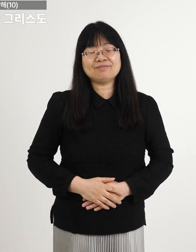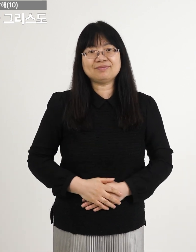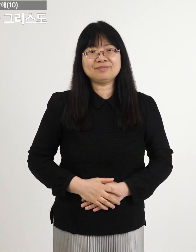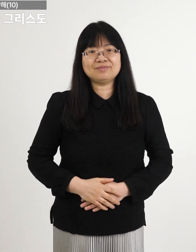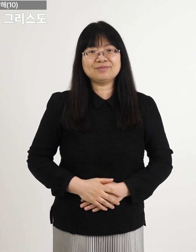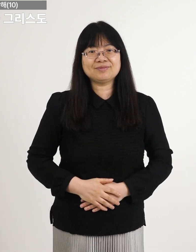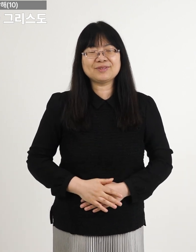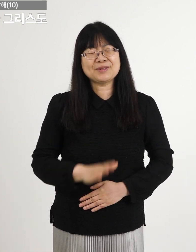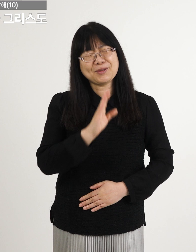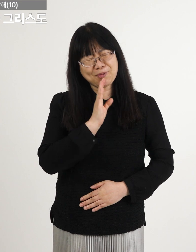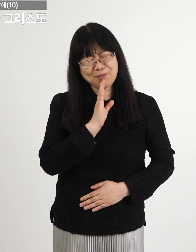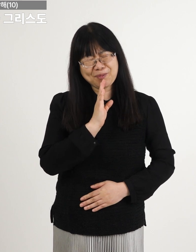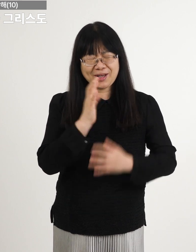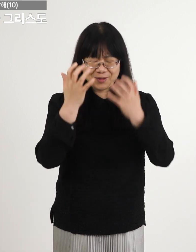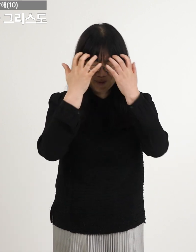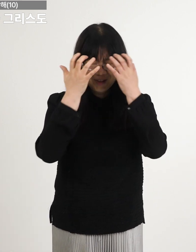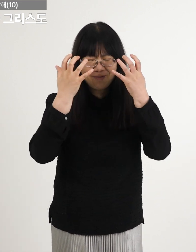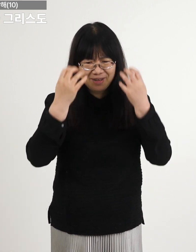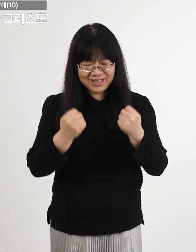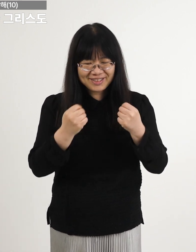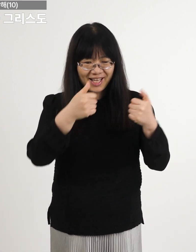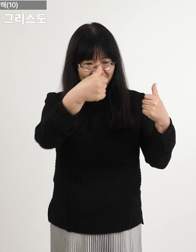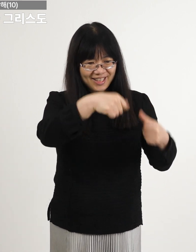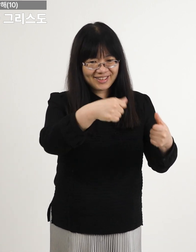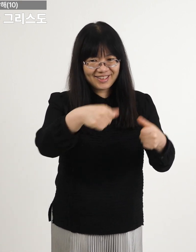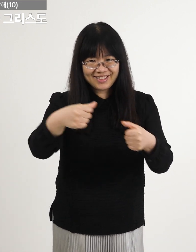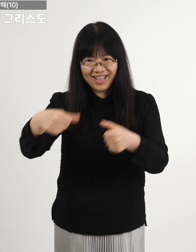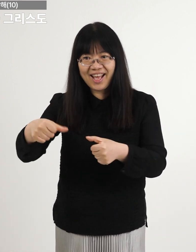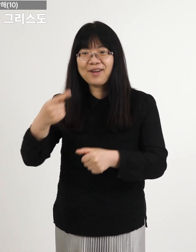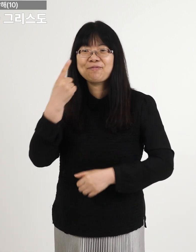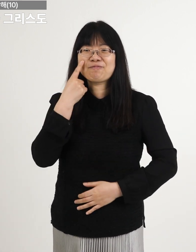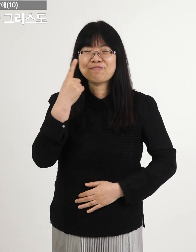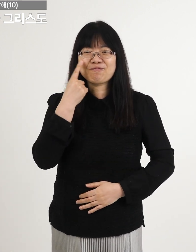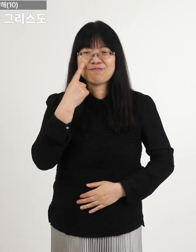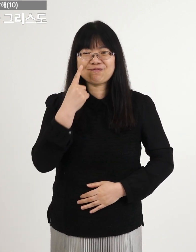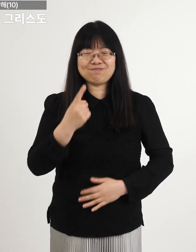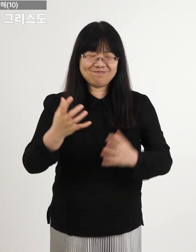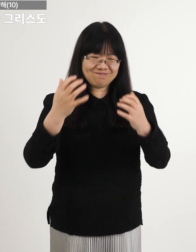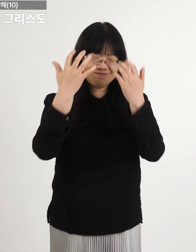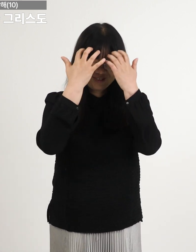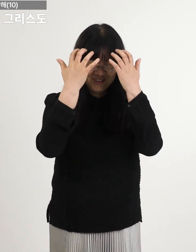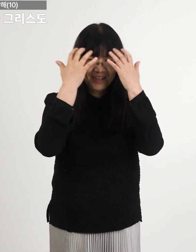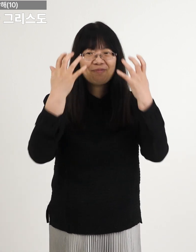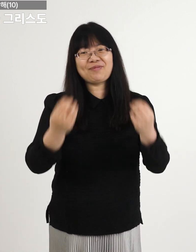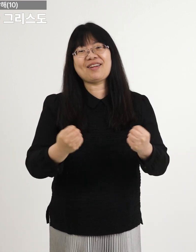좌우로 고생 많으셨어요. 인사 좀 하세요. 예, 고생 많으셨어요.